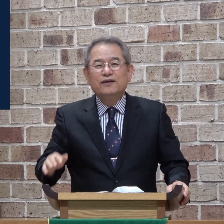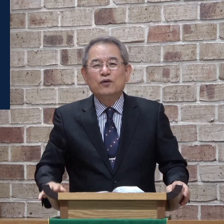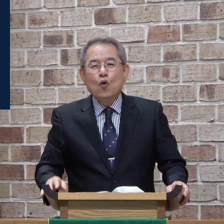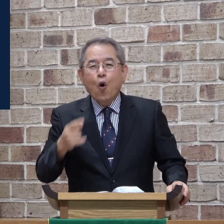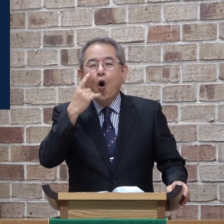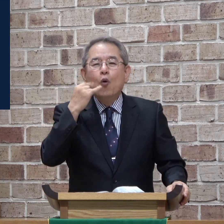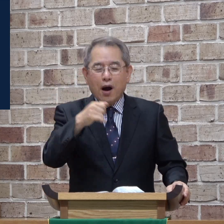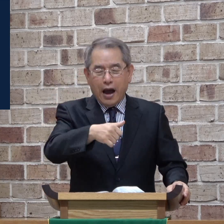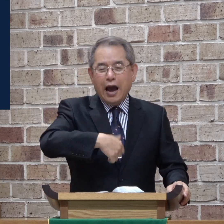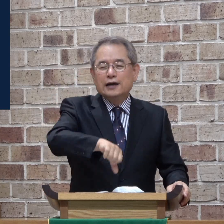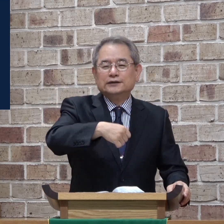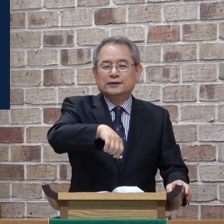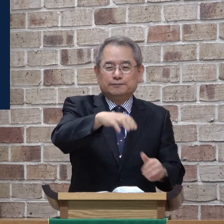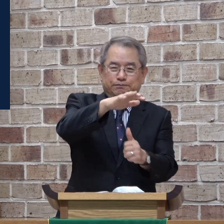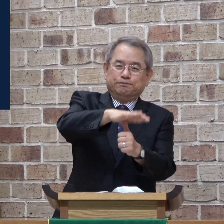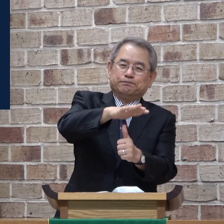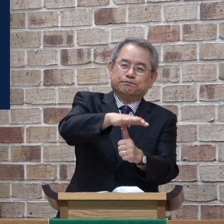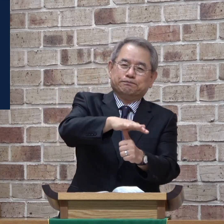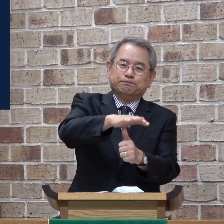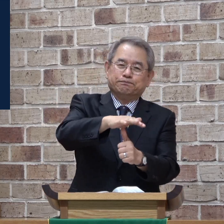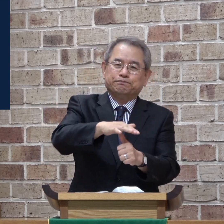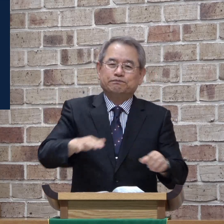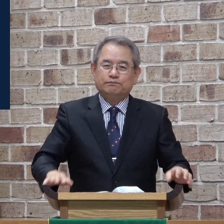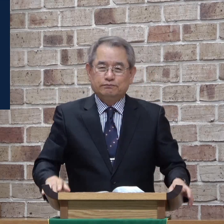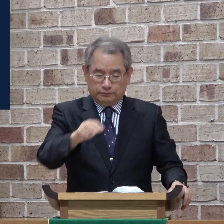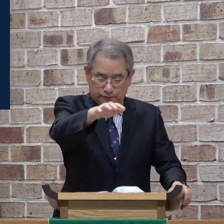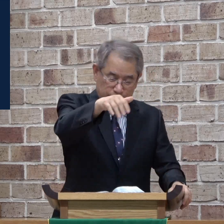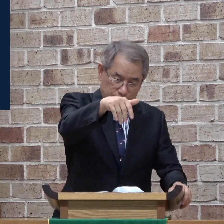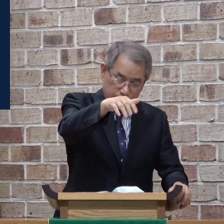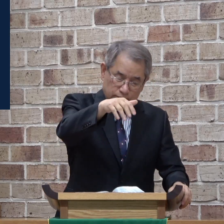옛날에 엄마가 아들에게 심부름을 시켰습니다.